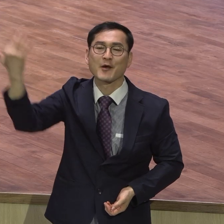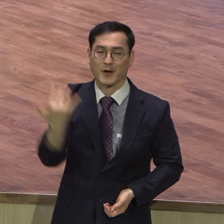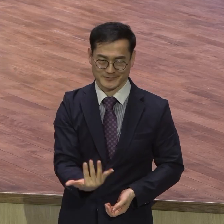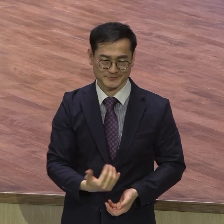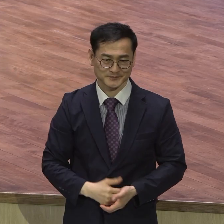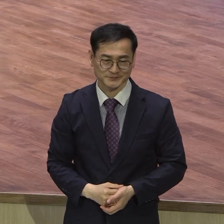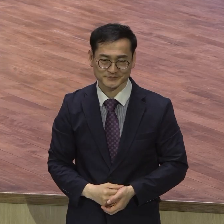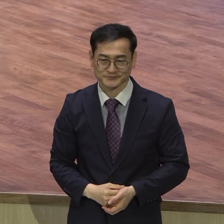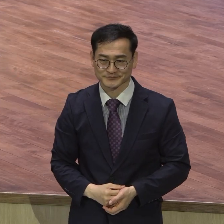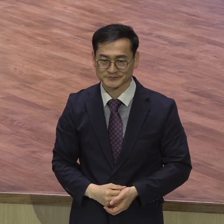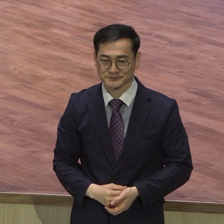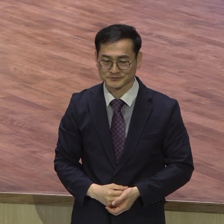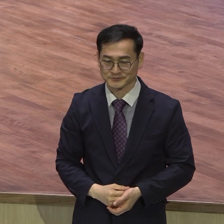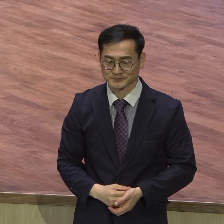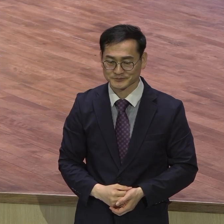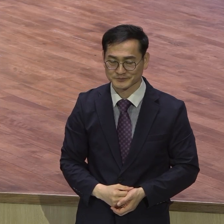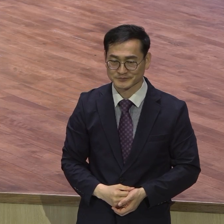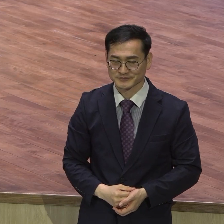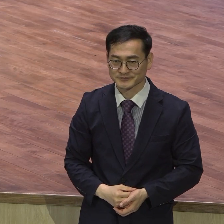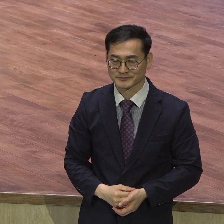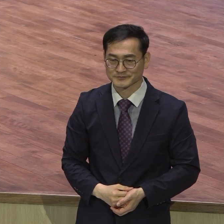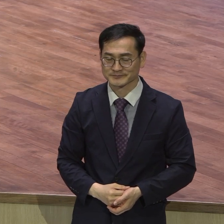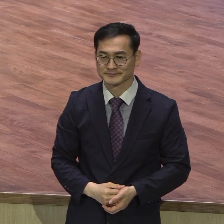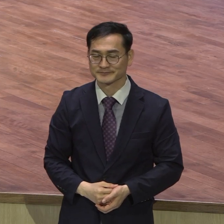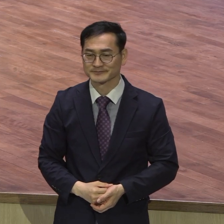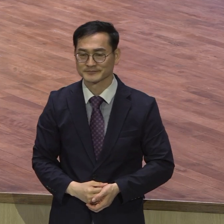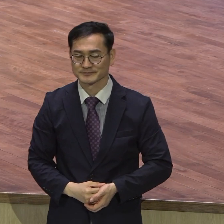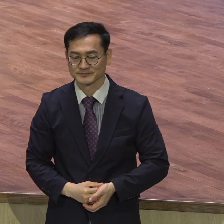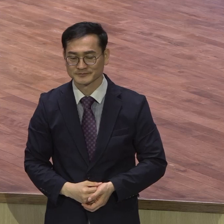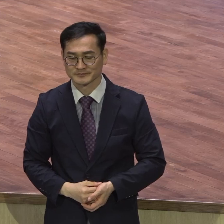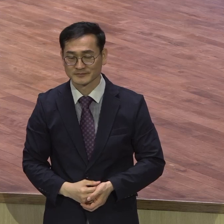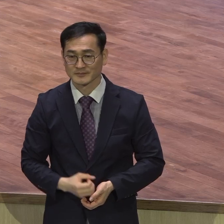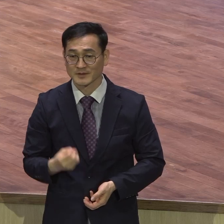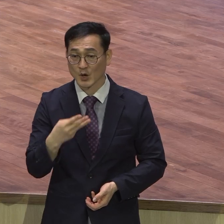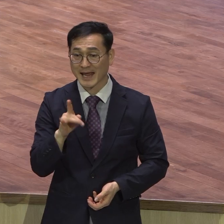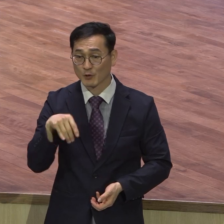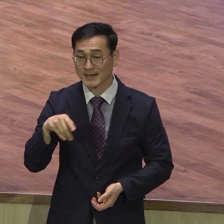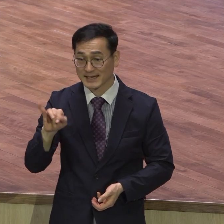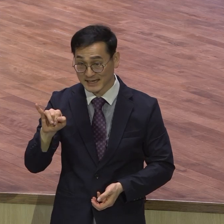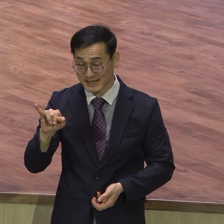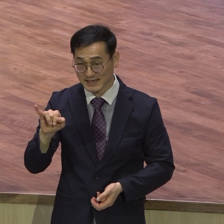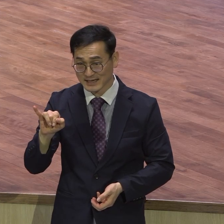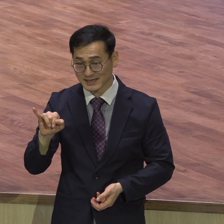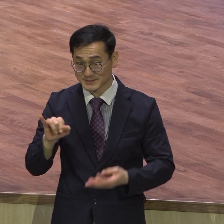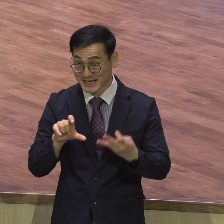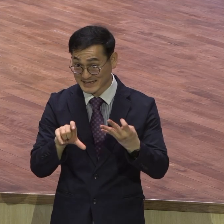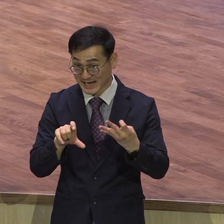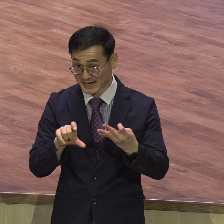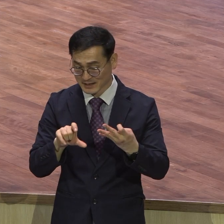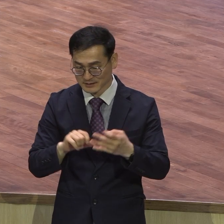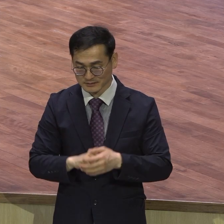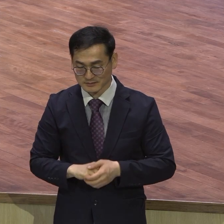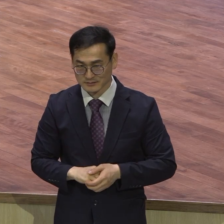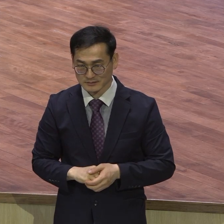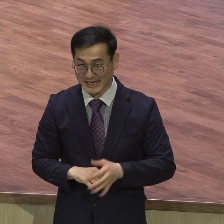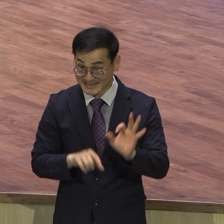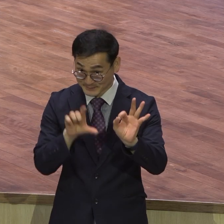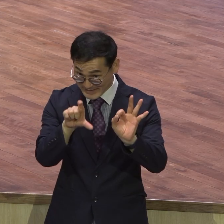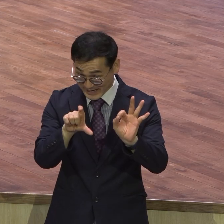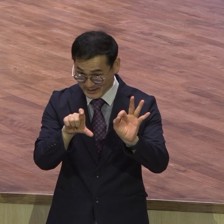그 놀라움도 잠시예요. 레위 10장에 보면 아주 끔찍한 사건이 납니다. 10장